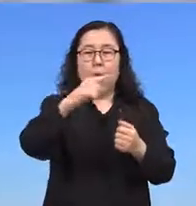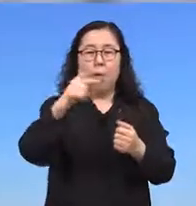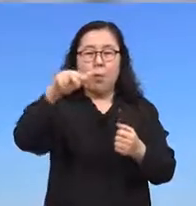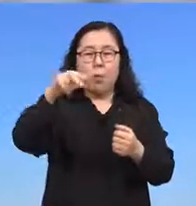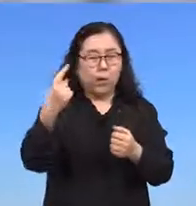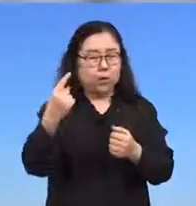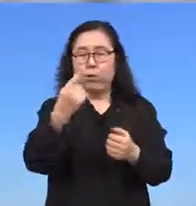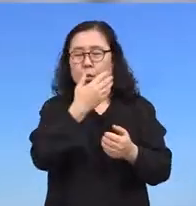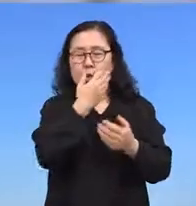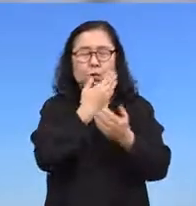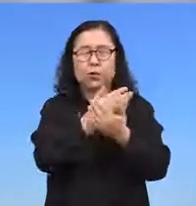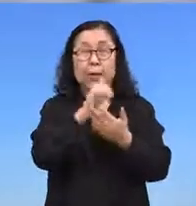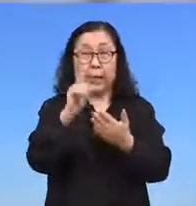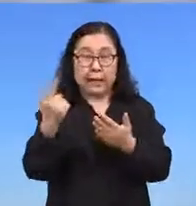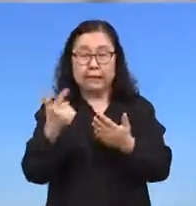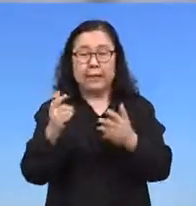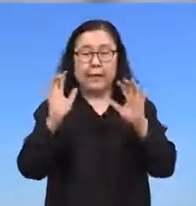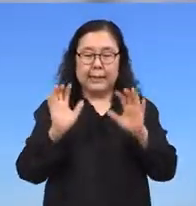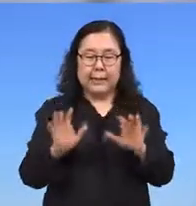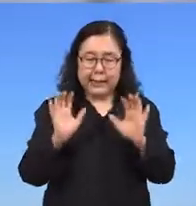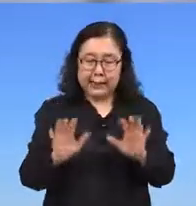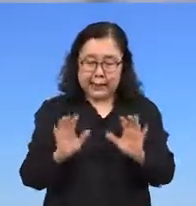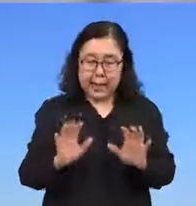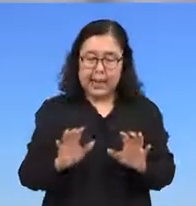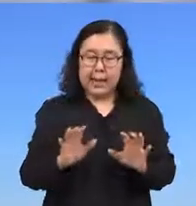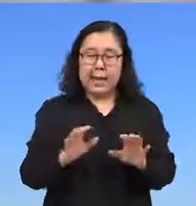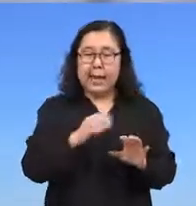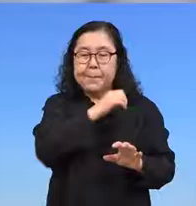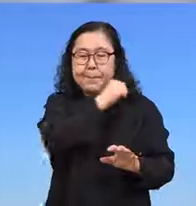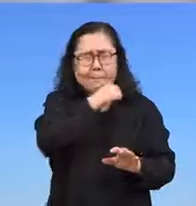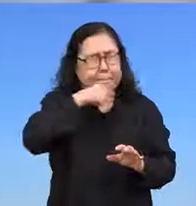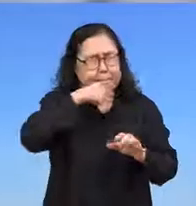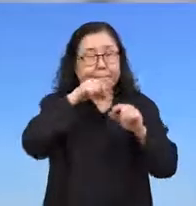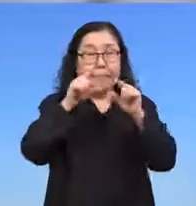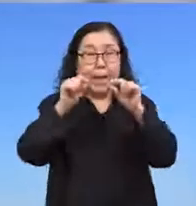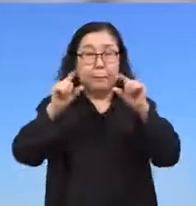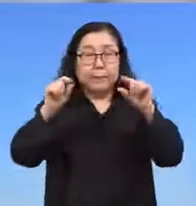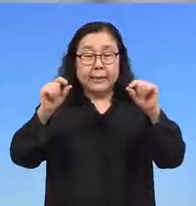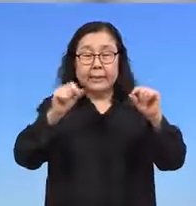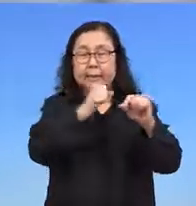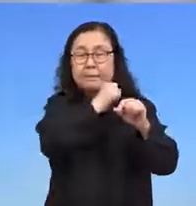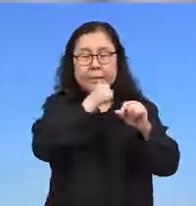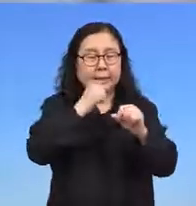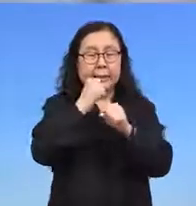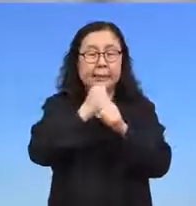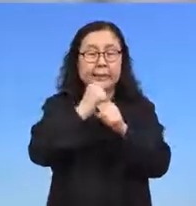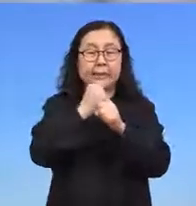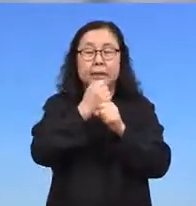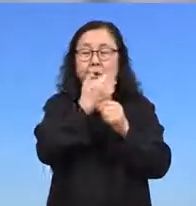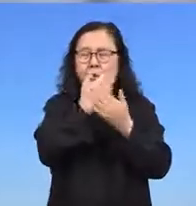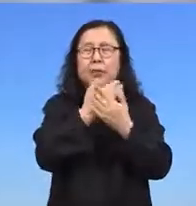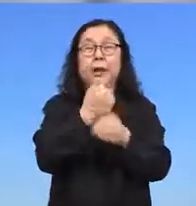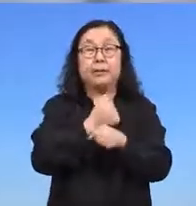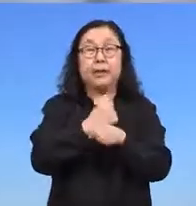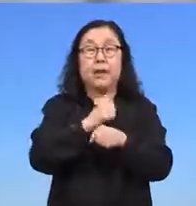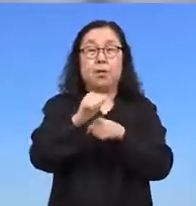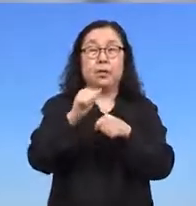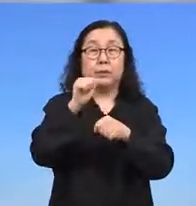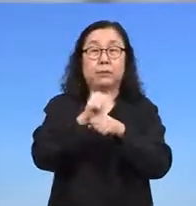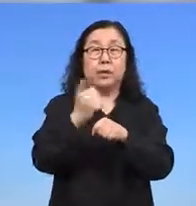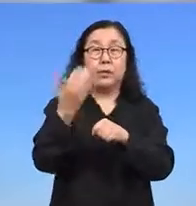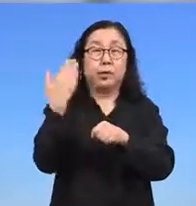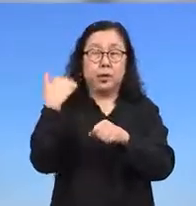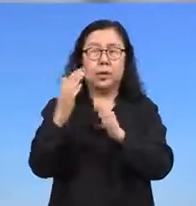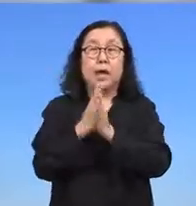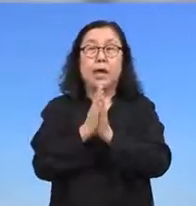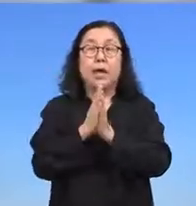게 아니라 오늘 음식을 맛있게 하는 게 중요한 거 아닙니까? 원조는 별로 중요하지 않습니다. 50년 전에